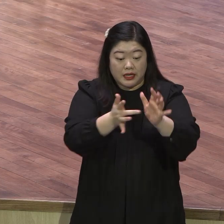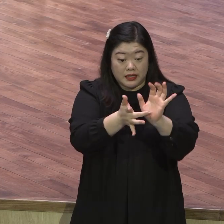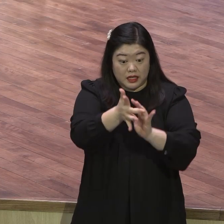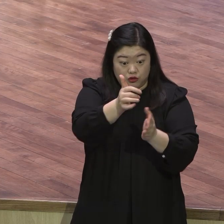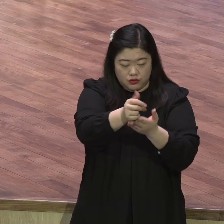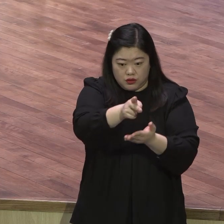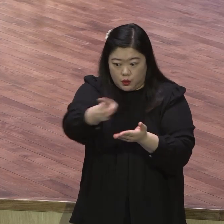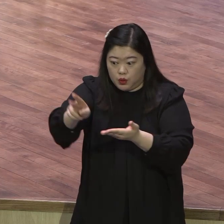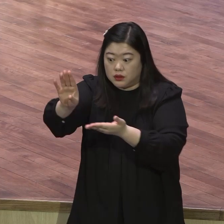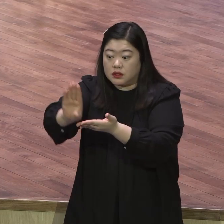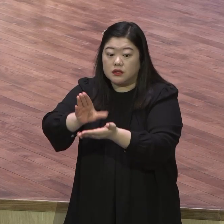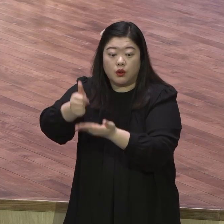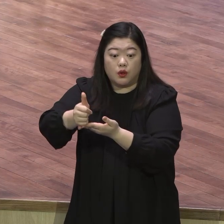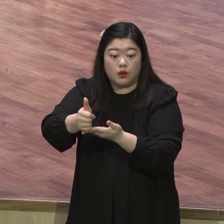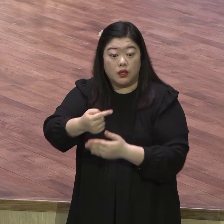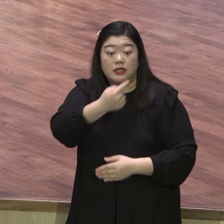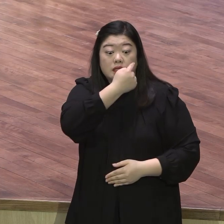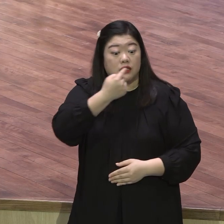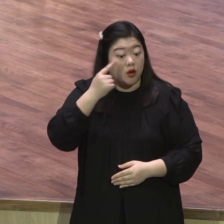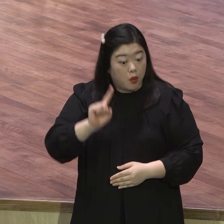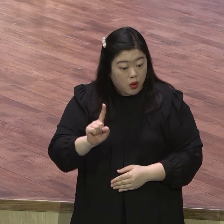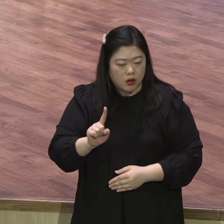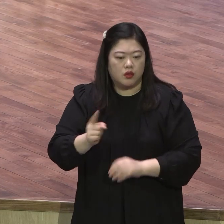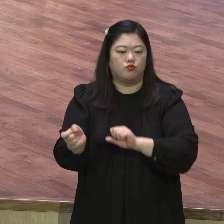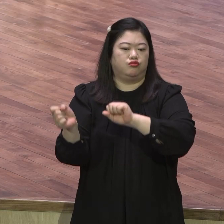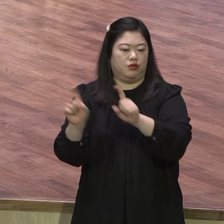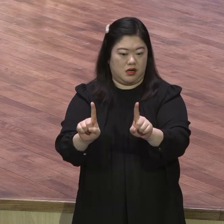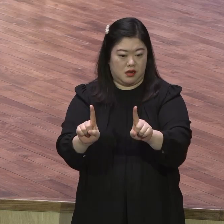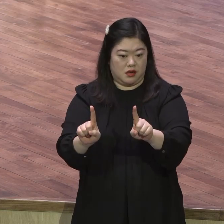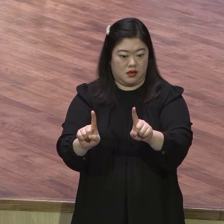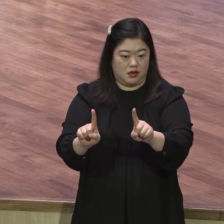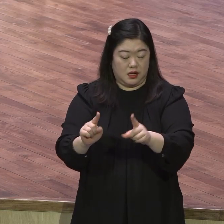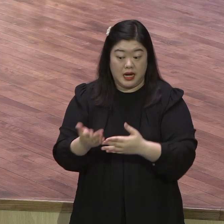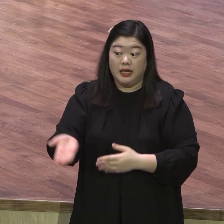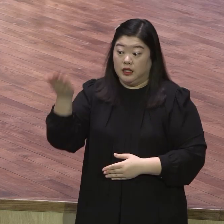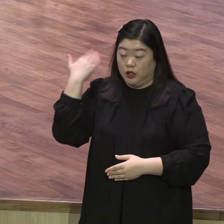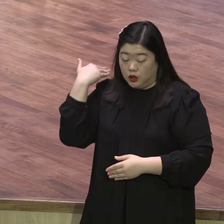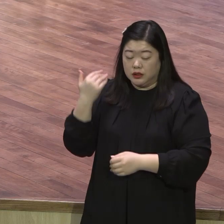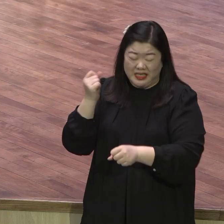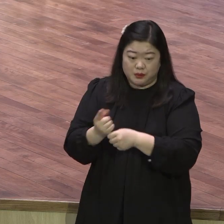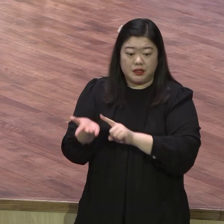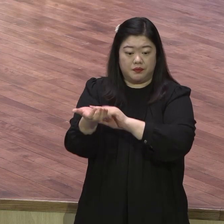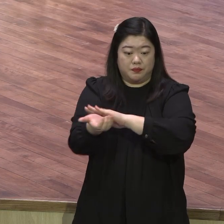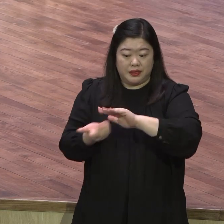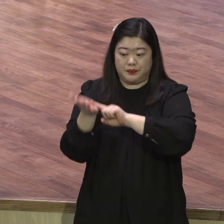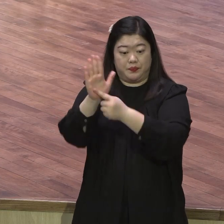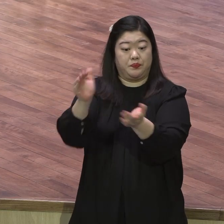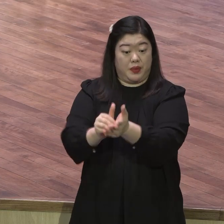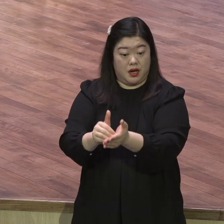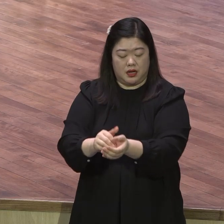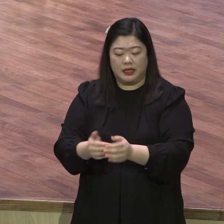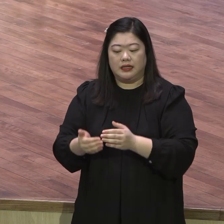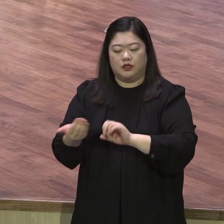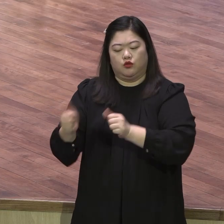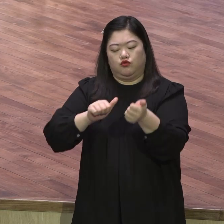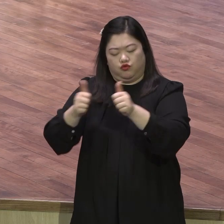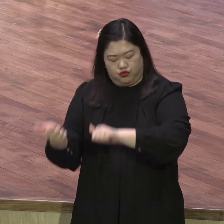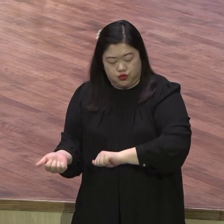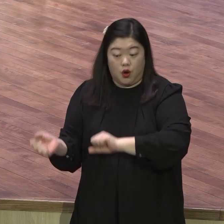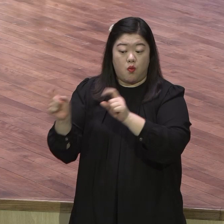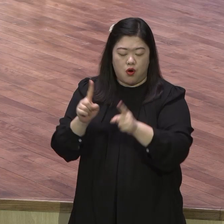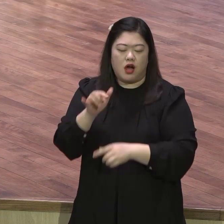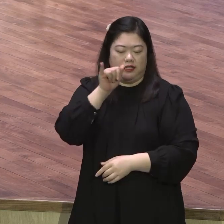부활하셨다. 부활하셨다. 예언 다 했어요. 그 예언대로 부활하셨어요. 그래서 이런 말씀 한